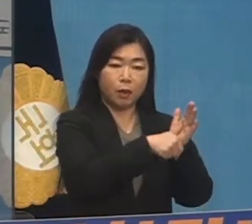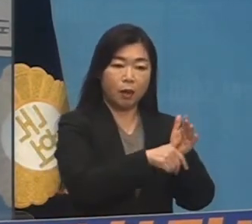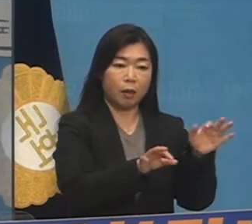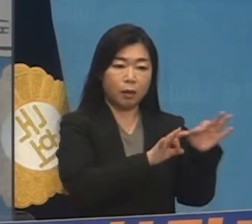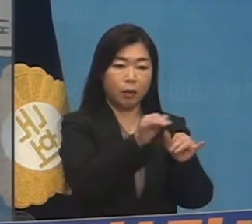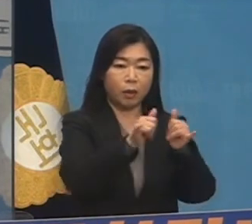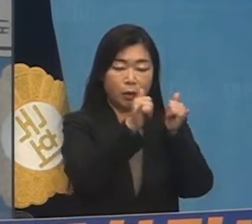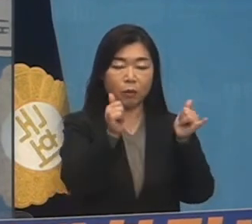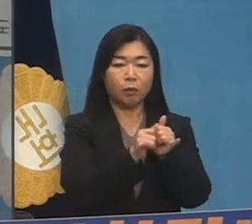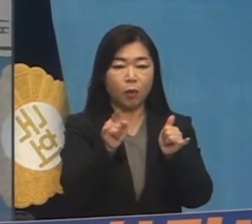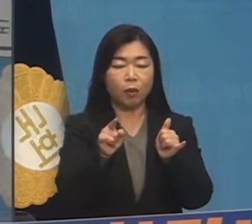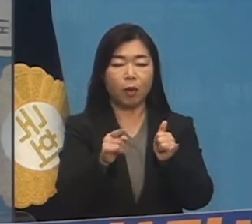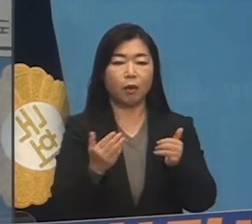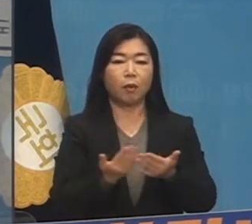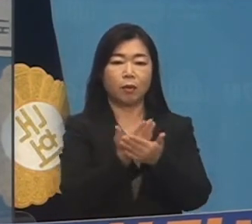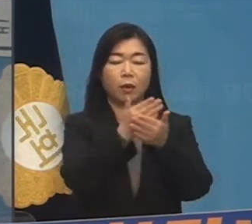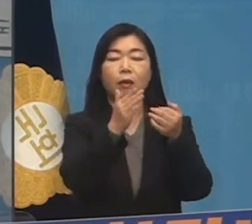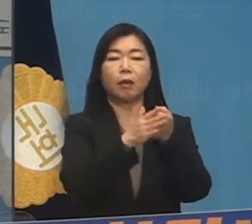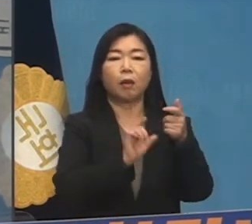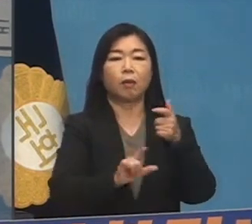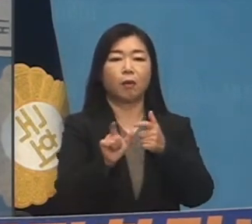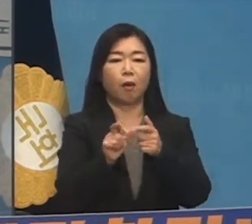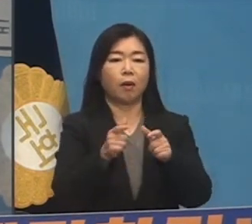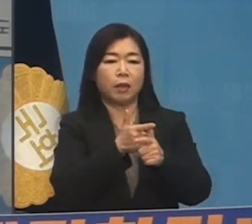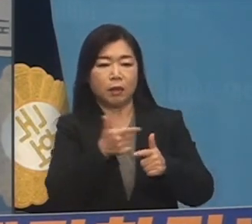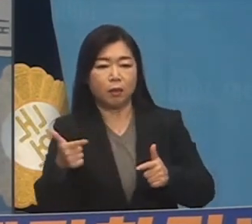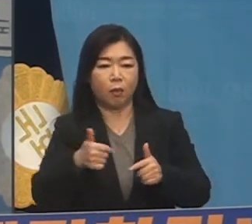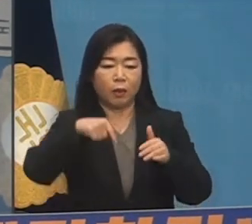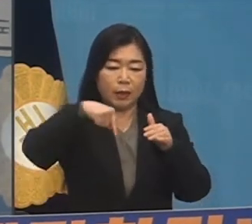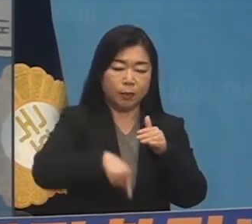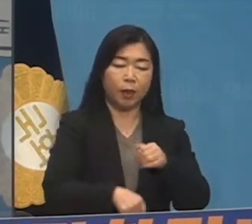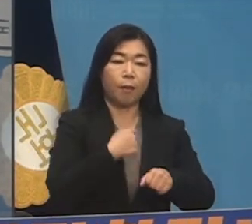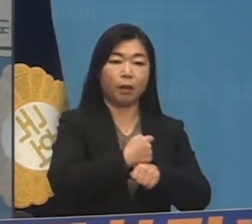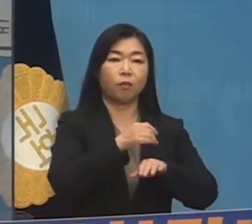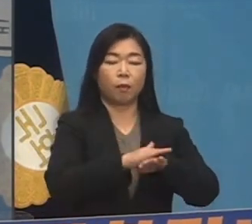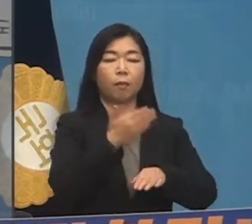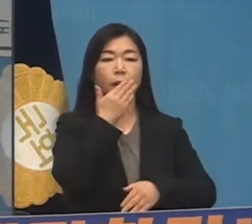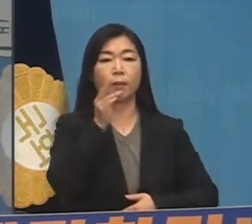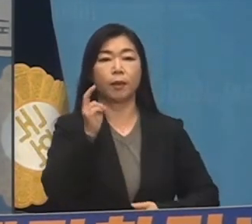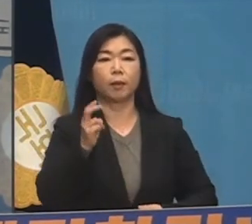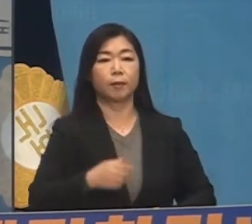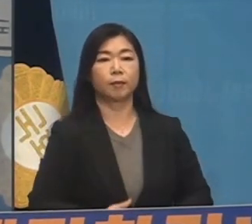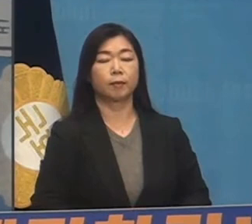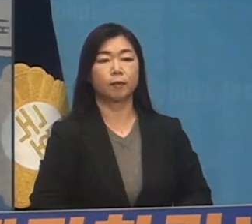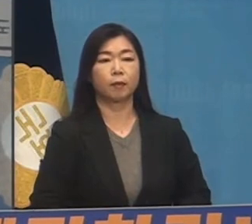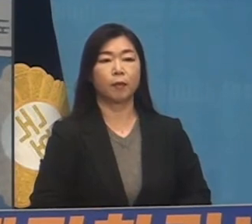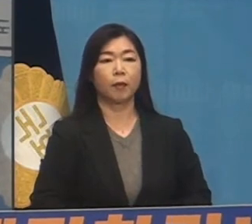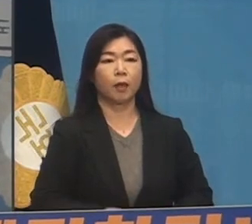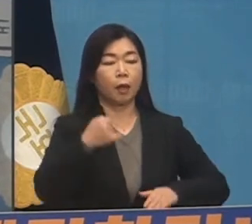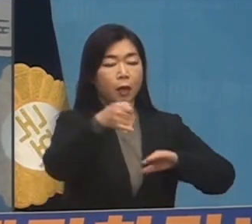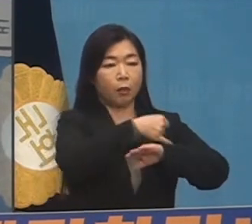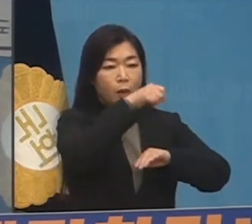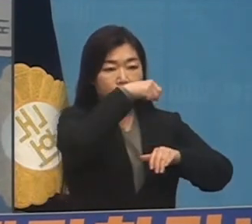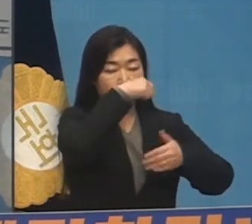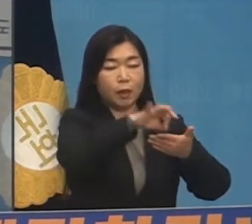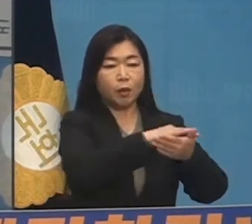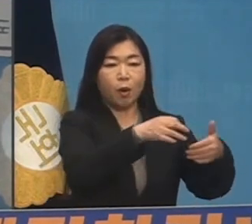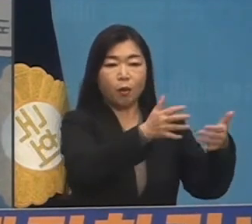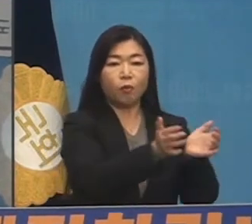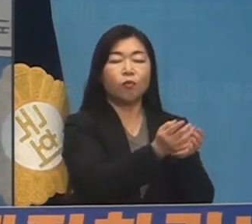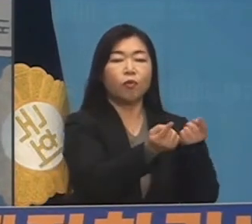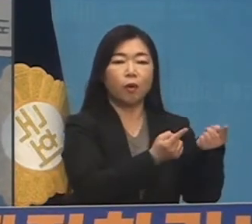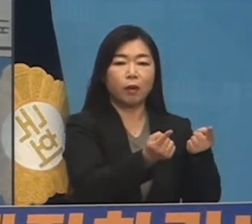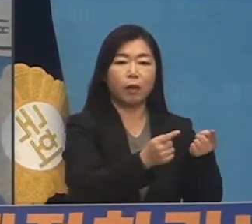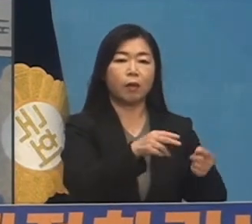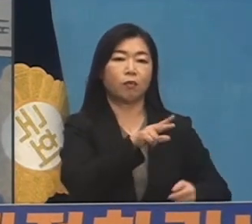사회적 경제의 성장에 따라 더 넓고 단단한 기반을 갖추게 될 것입니다. 기획재정위원회